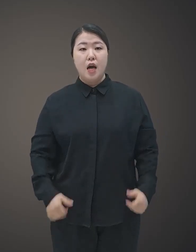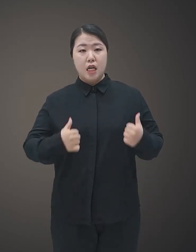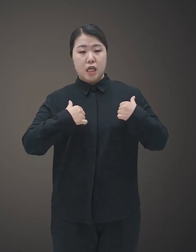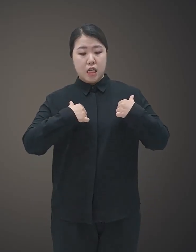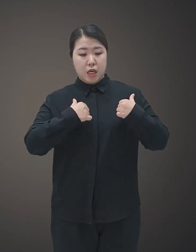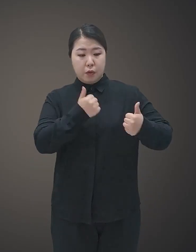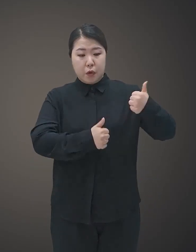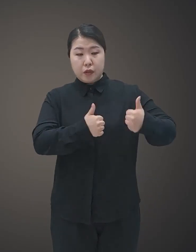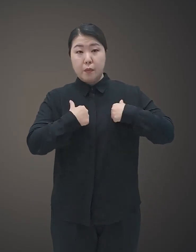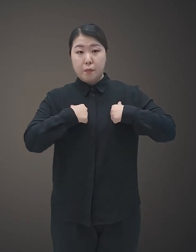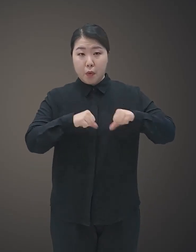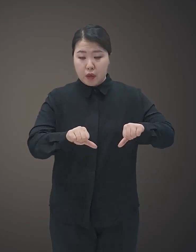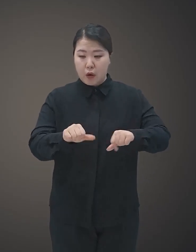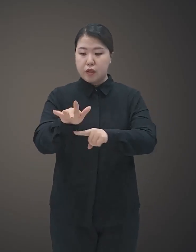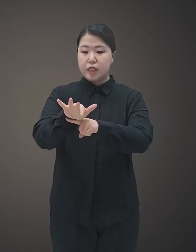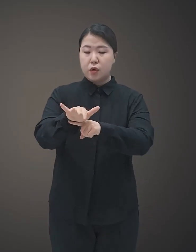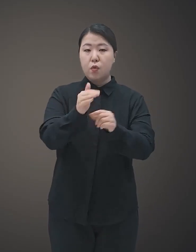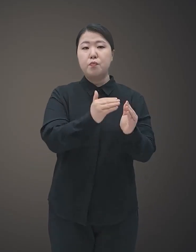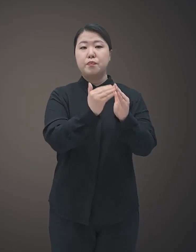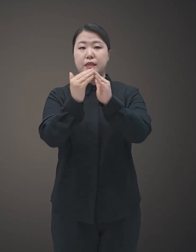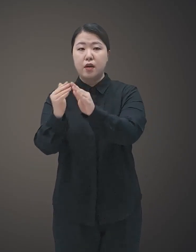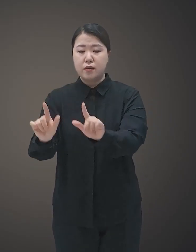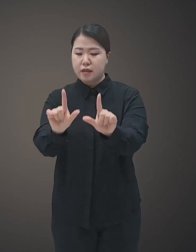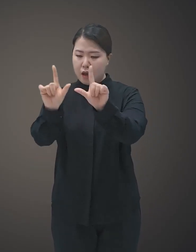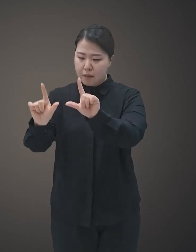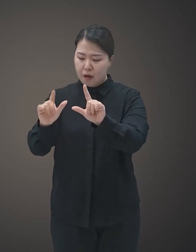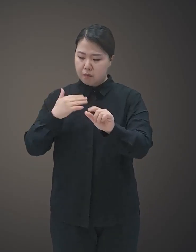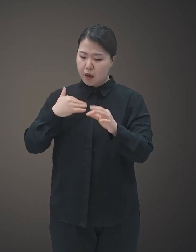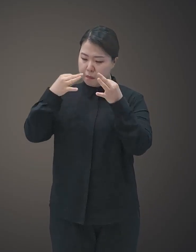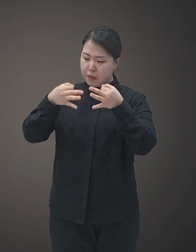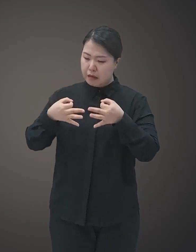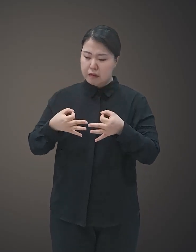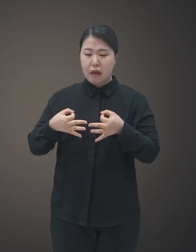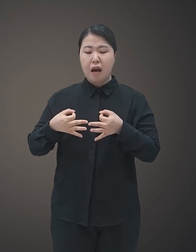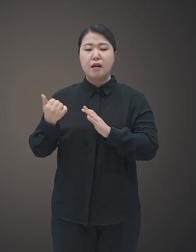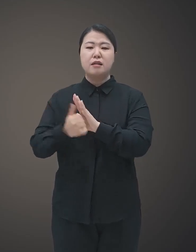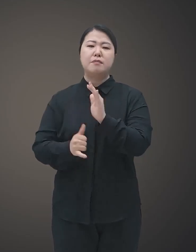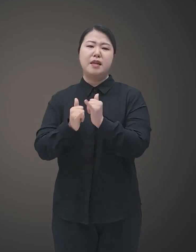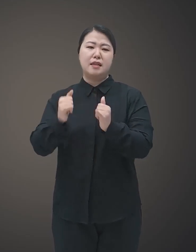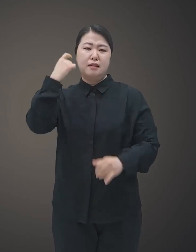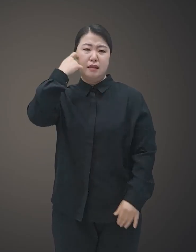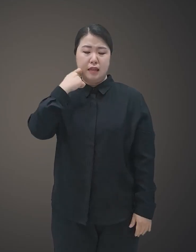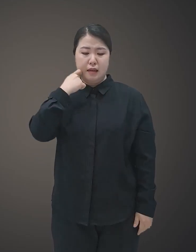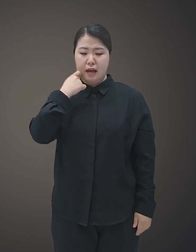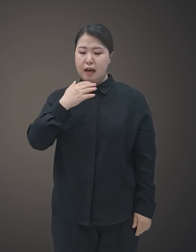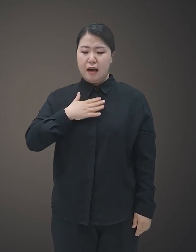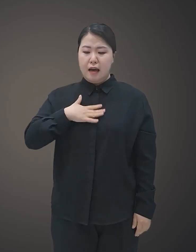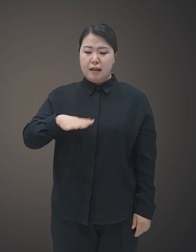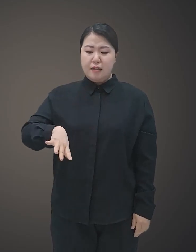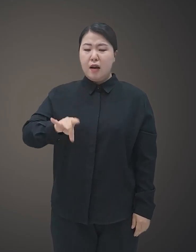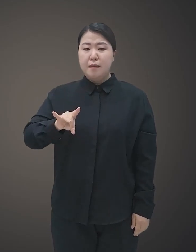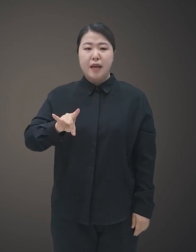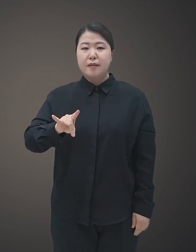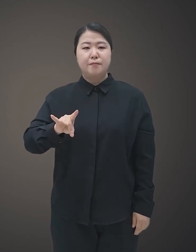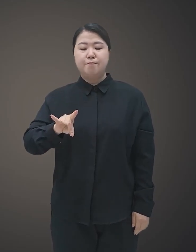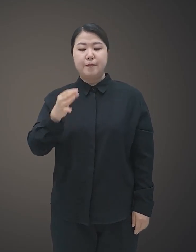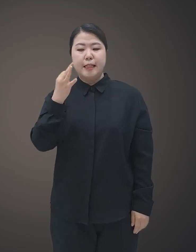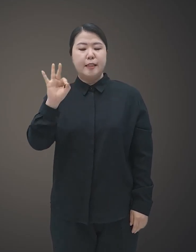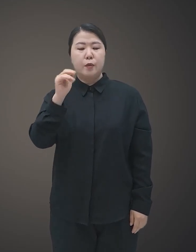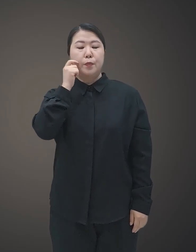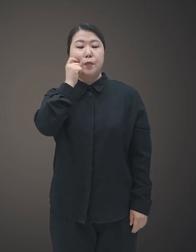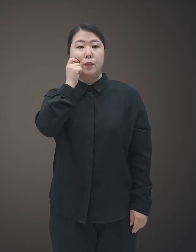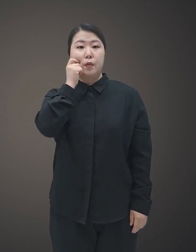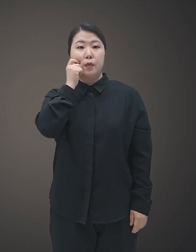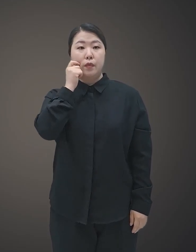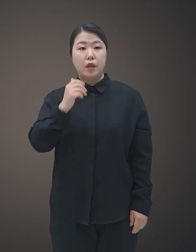경쟁을 포기하고 귀촌을 하자 마치 루저가 된 듯 했습니다. 처음엔 그 사실을 인정하지